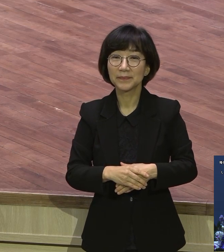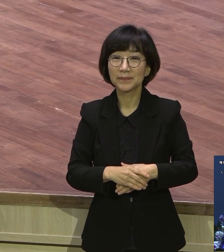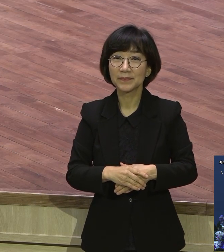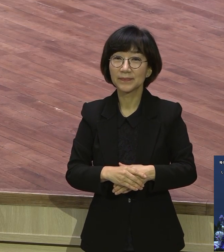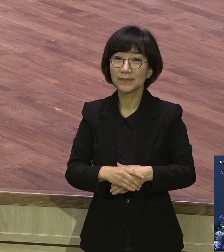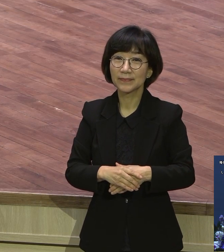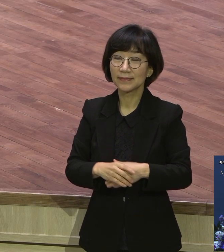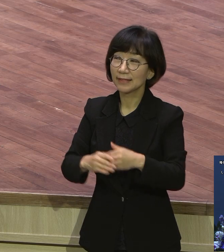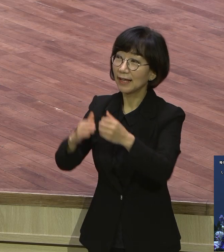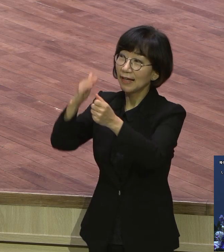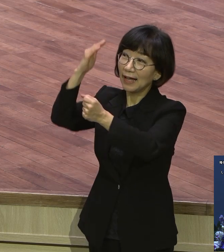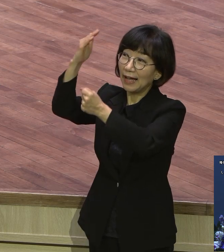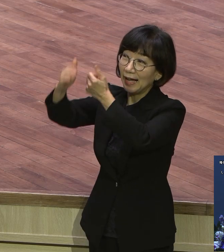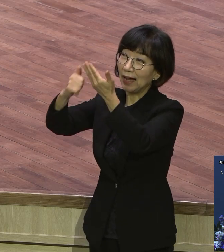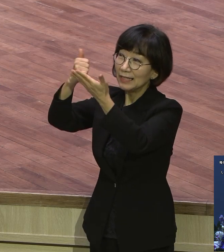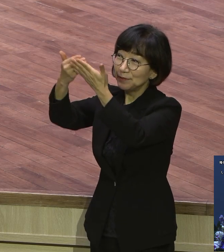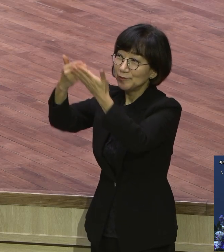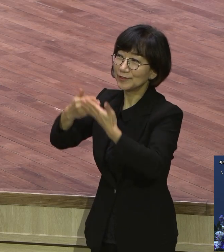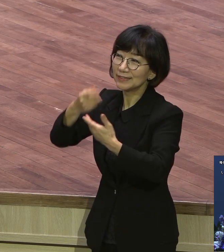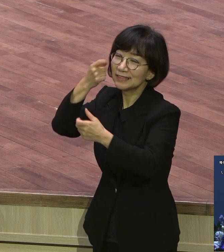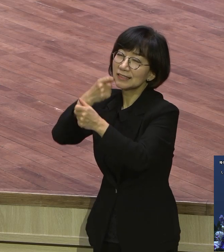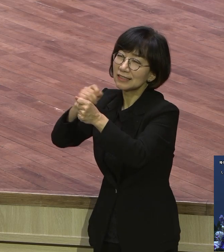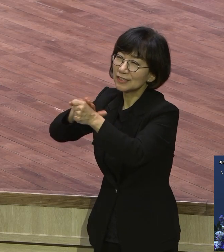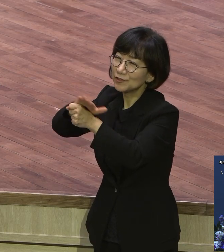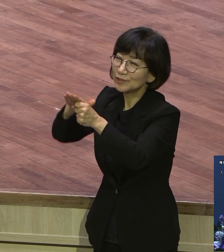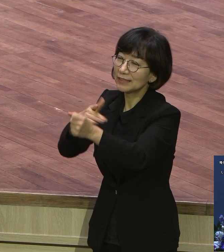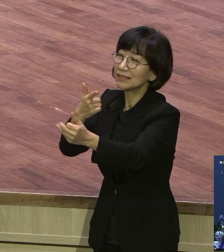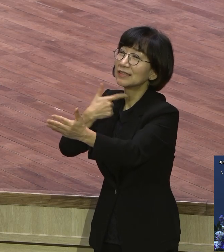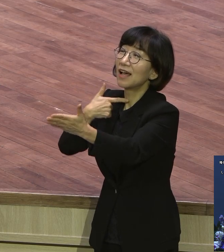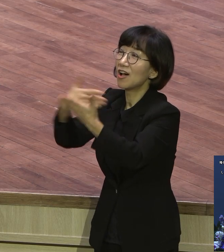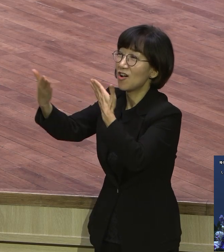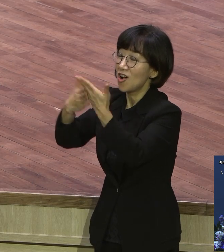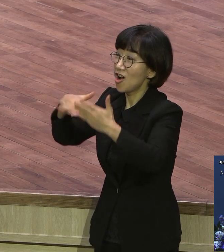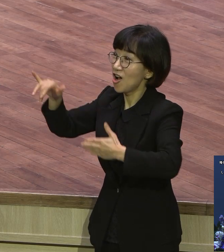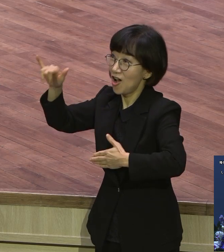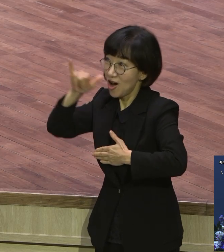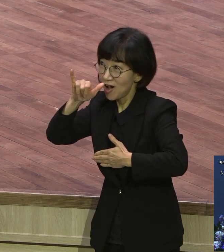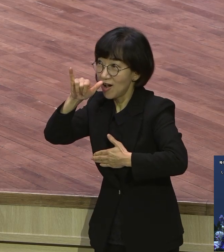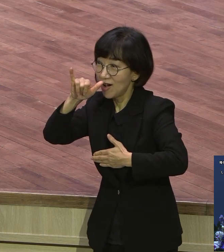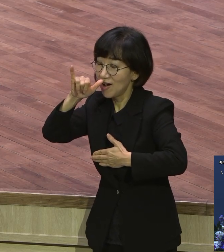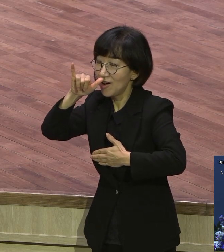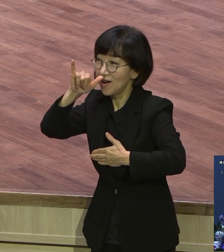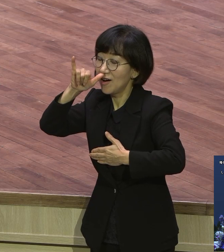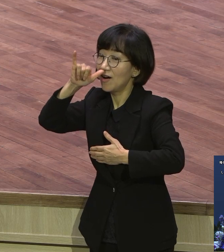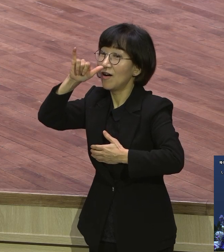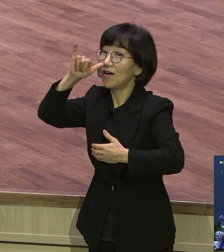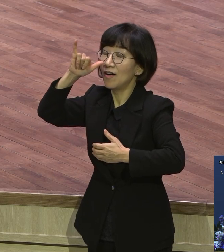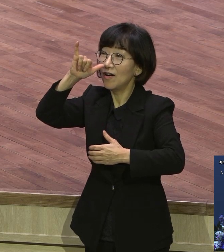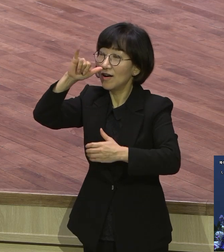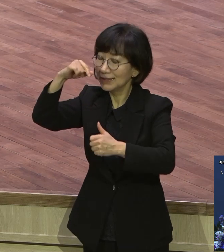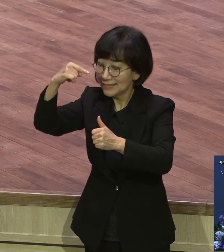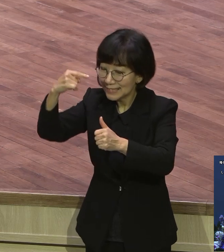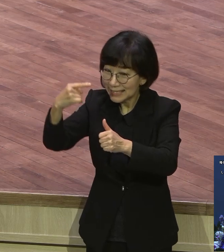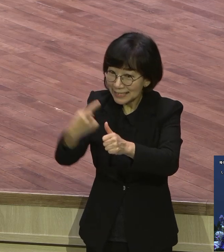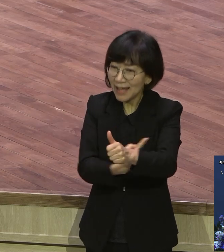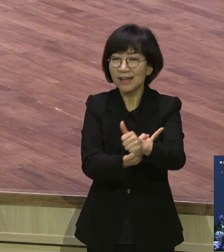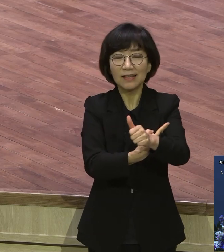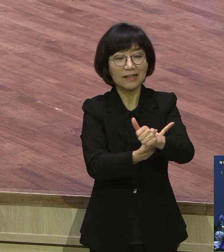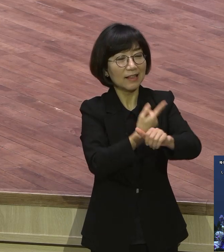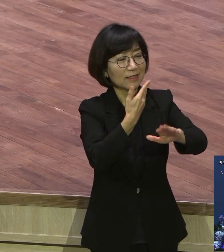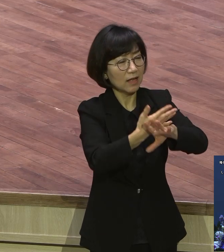격률을 사실적으로 체험한 자는 이 다른 사람을 격률이 여기는 것이